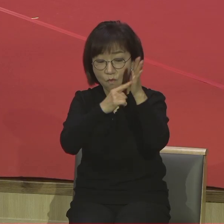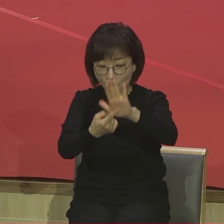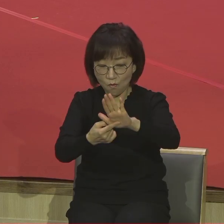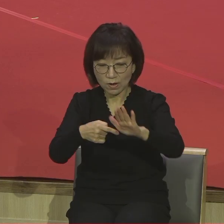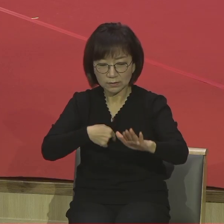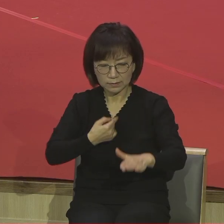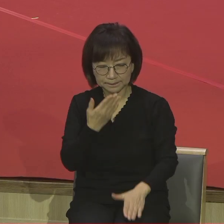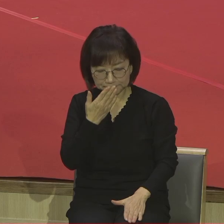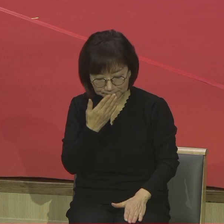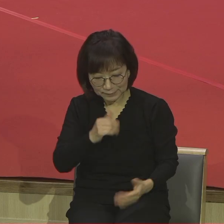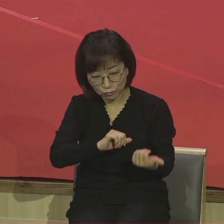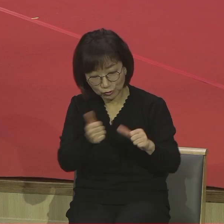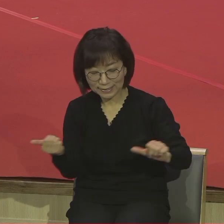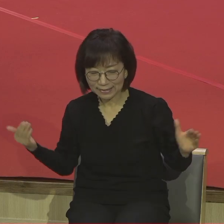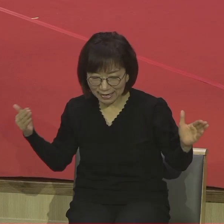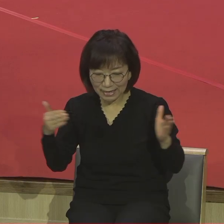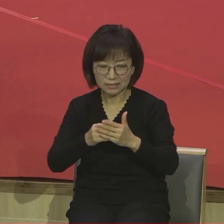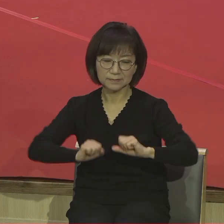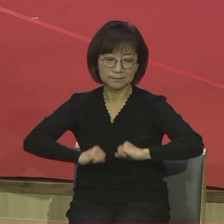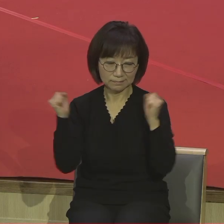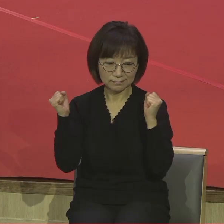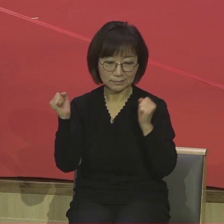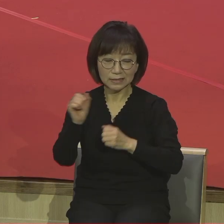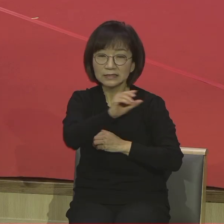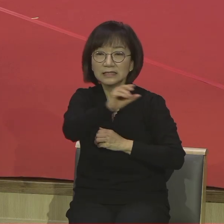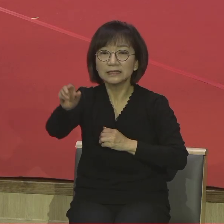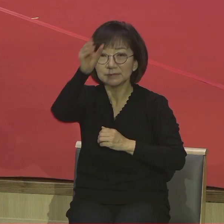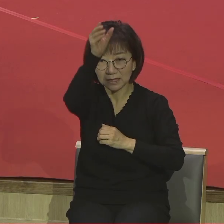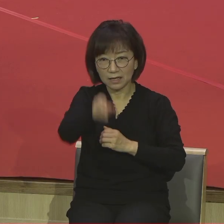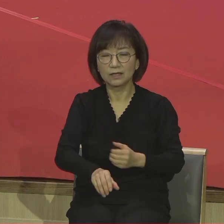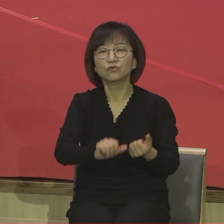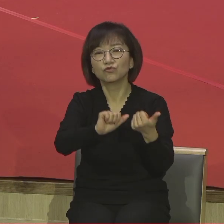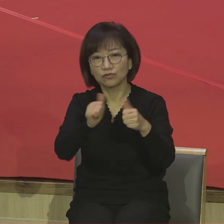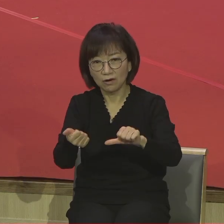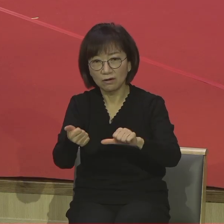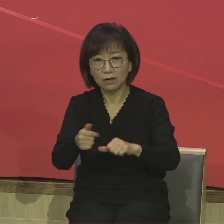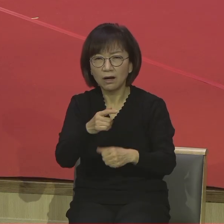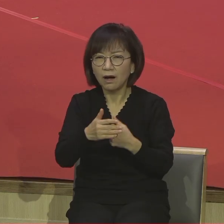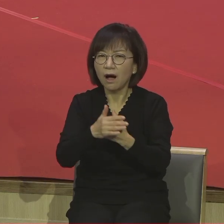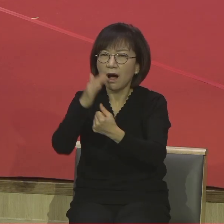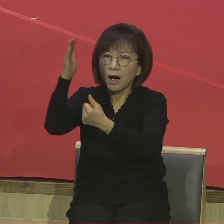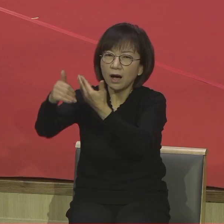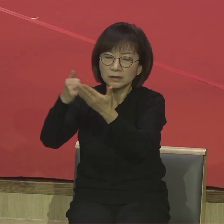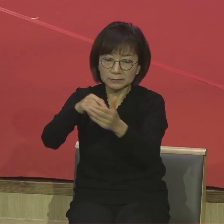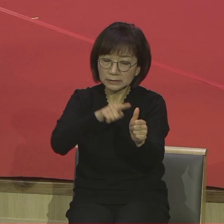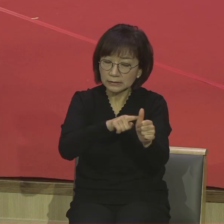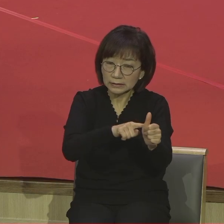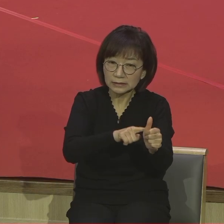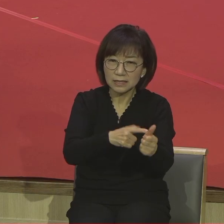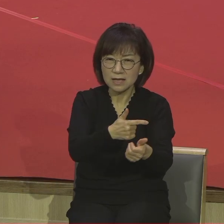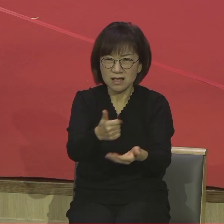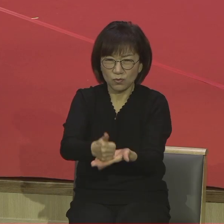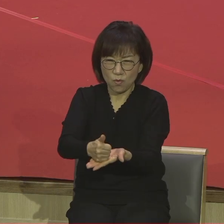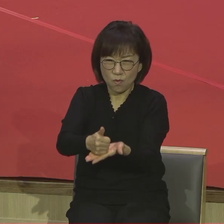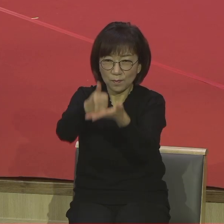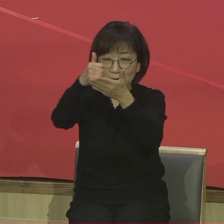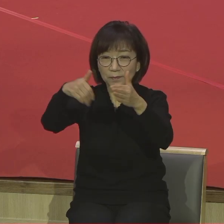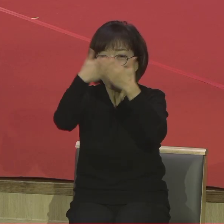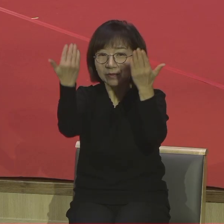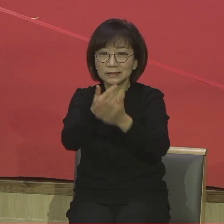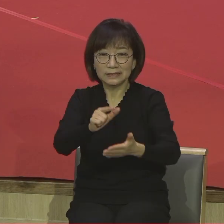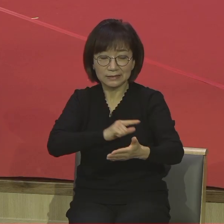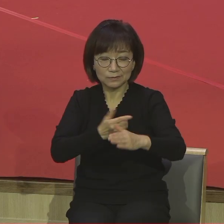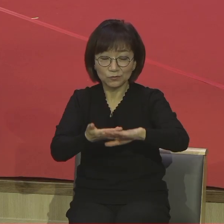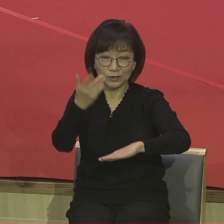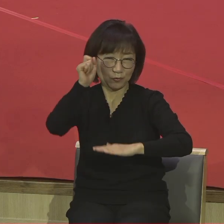자기를 낮추시고 죽기까지 복종하셨으니 곧 십자가에 죽으심이라. 이러므로 하나님이 그를 지극히 높여 모든